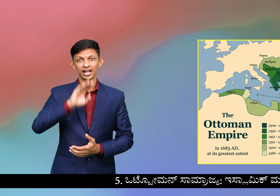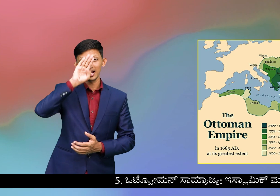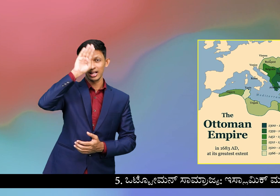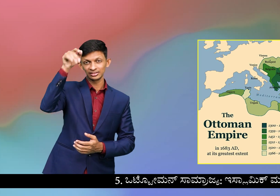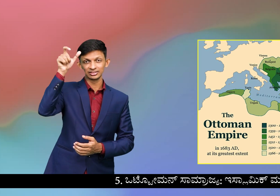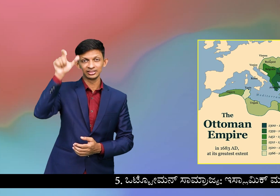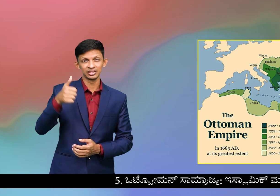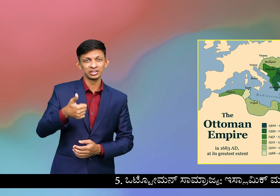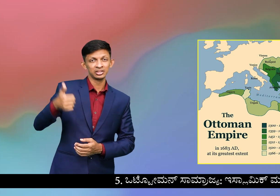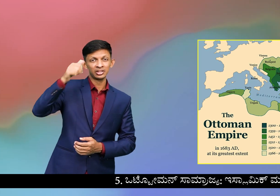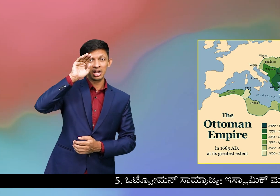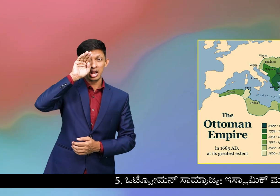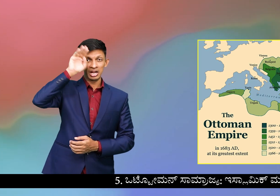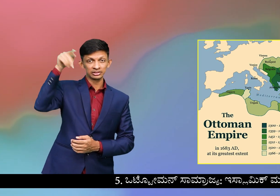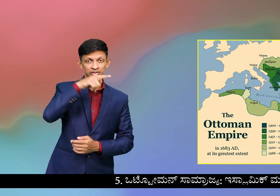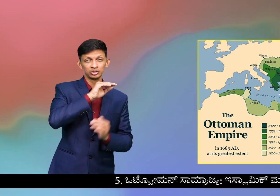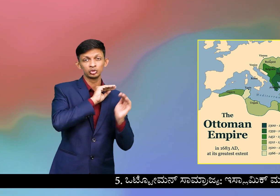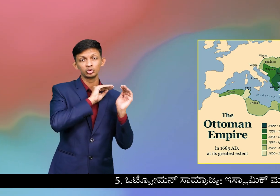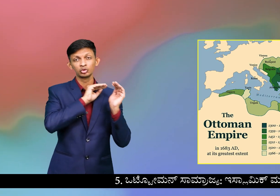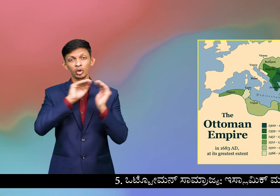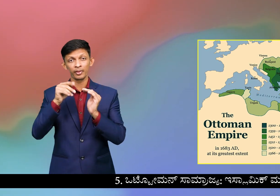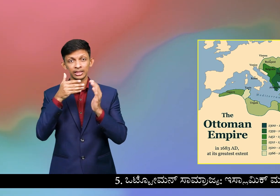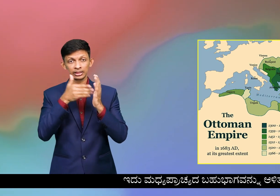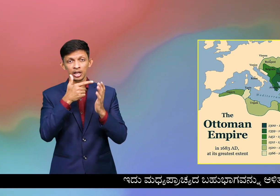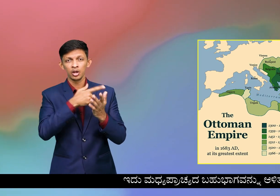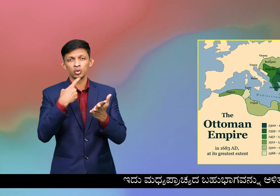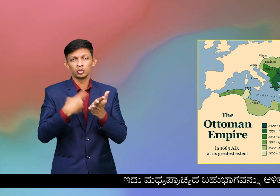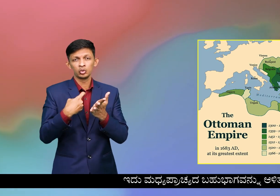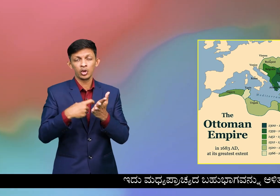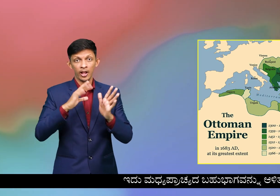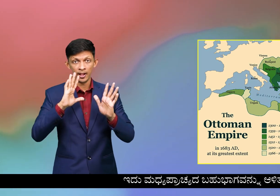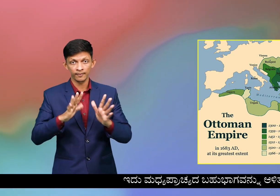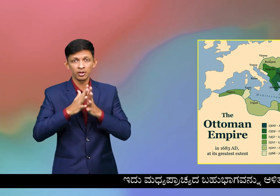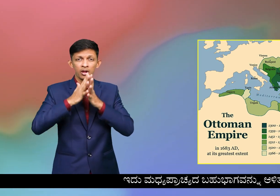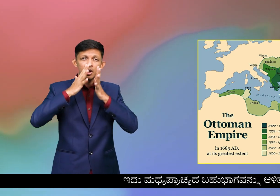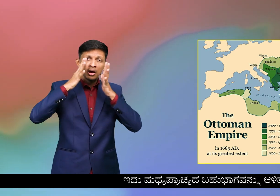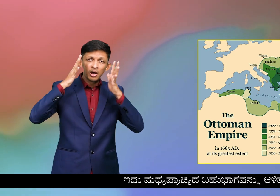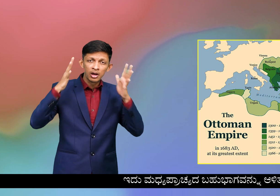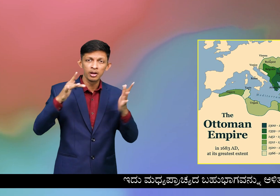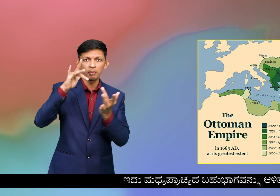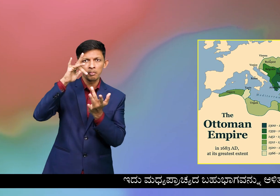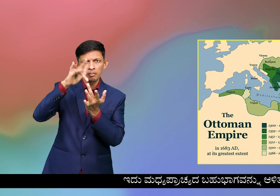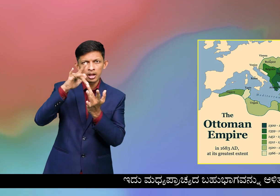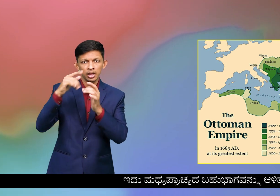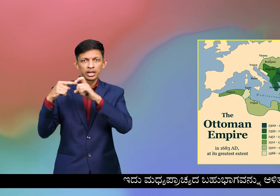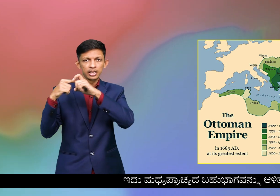ಒಟೊಮನ್ ಸಾಮ್ರಾಜ್ಯ ಇಸ್ಲಾಮಿಕ್ ಮಹಾಶಕ್ತಿ. ಇದು ಮಧ್ಯಪ್ರಾಚ್ಯದ ಬಹುಭಾಗವನ್ನು